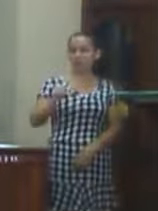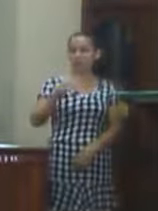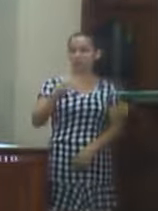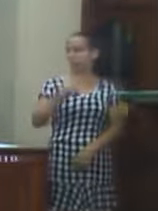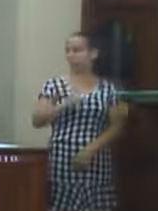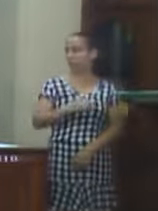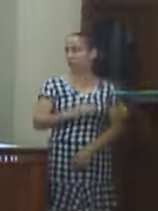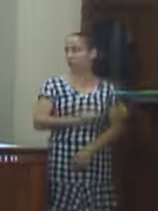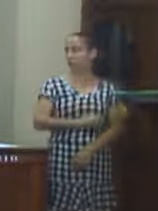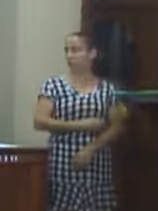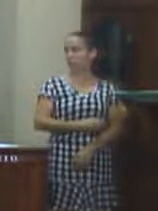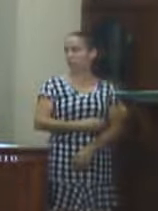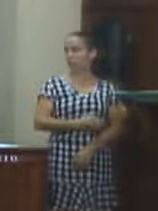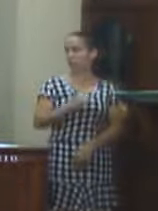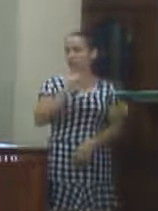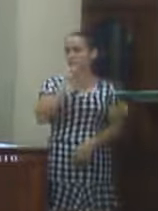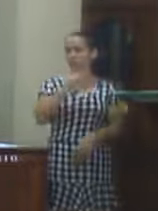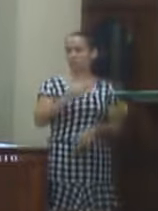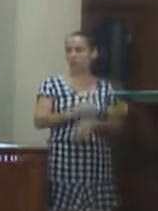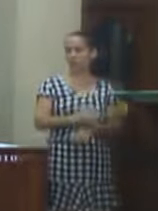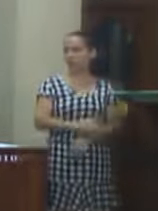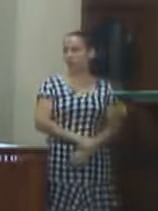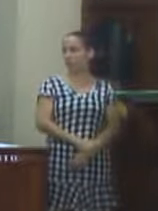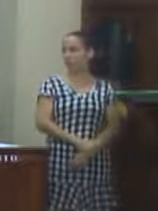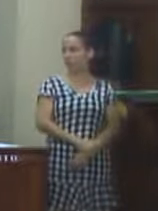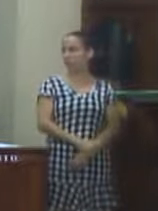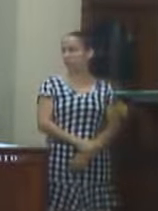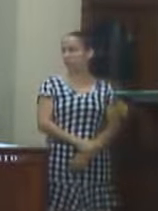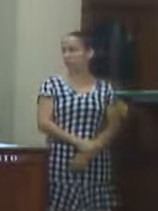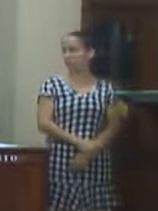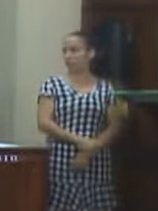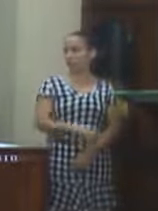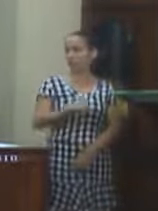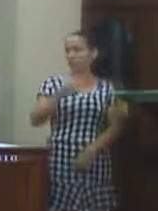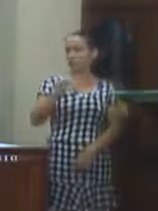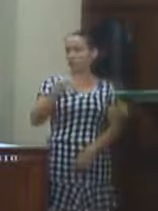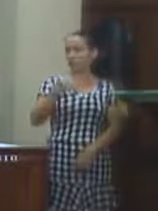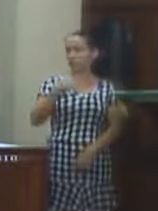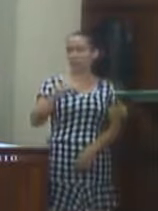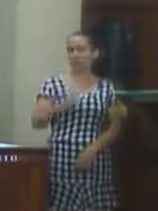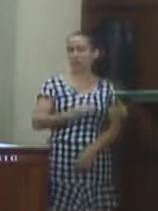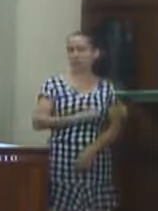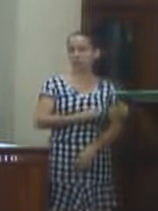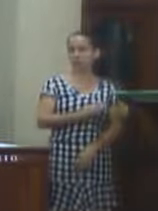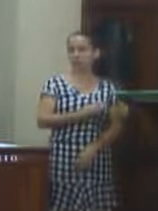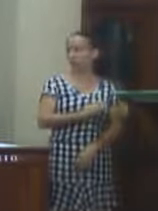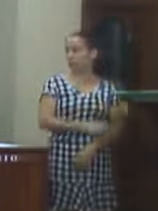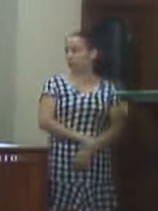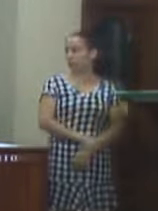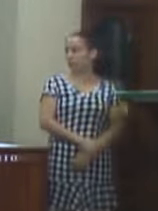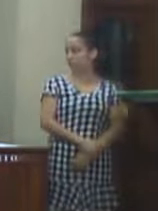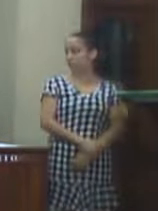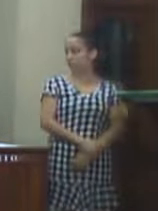Tarso Correia, justificado. Silvio Rogério Furtado da Graça.